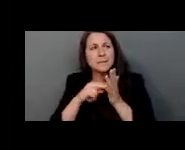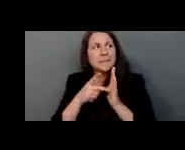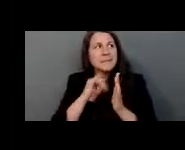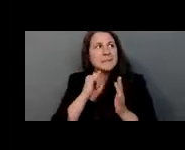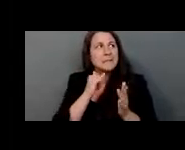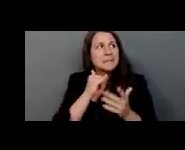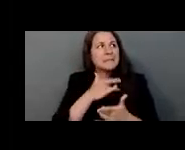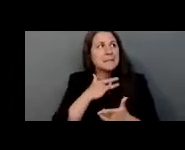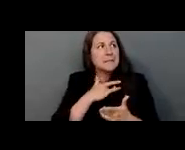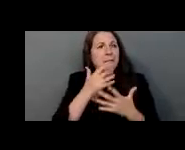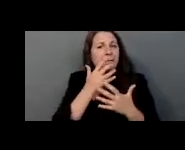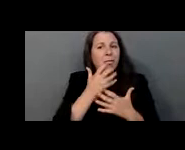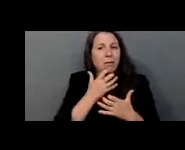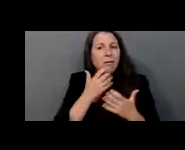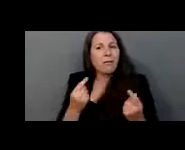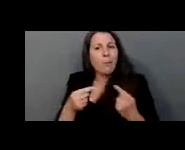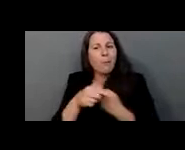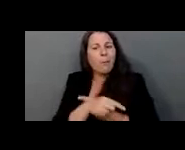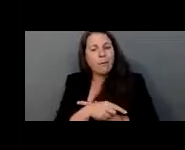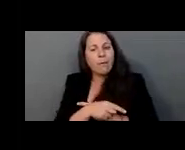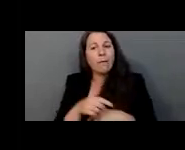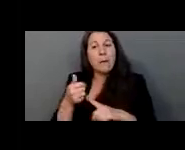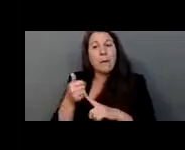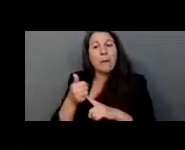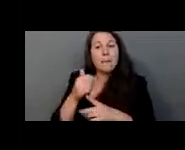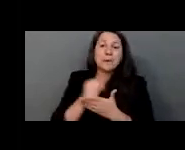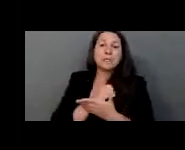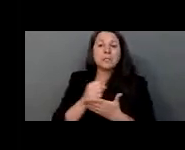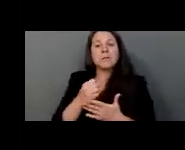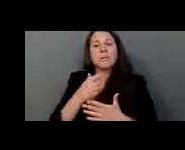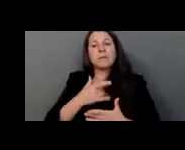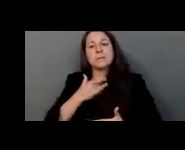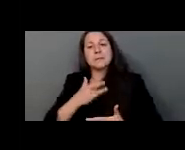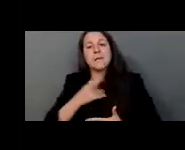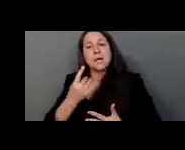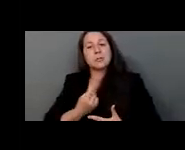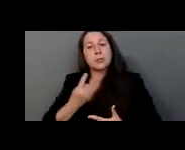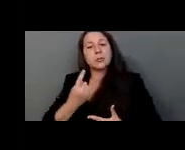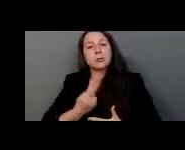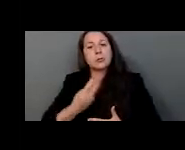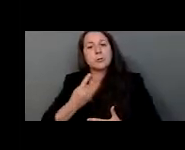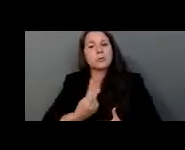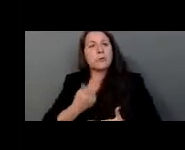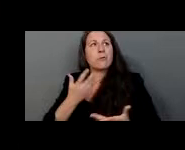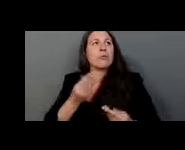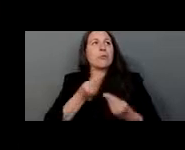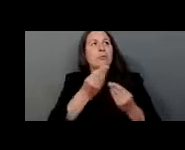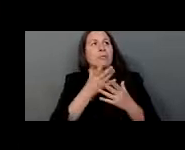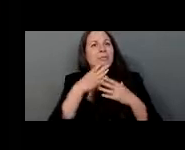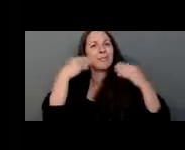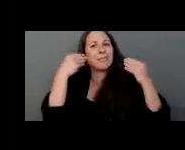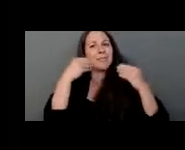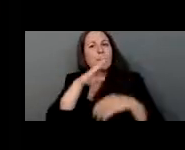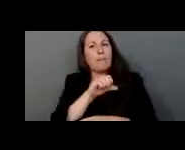rythme entraînant. Dans cet air, Gabrielle chante sa solitude pour égayer le baron. Je suis désolée, il y a